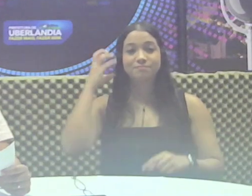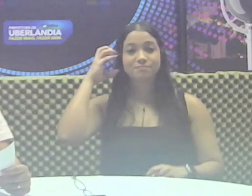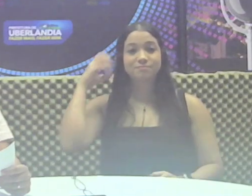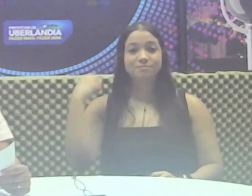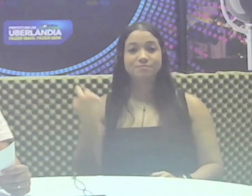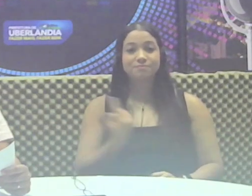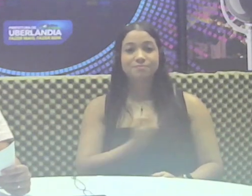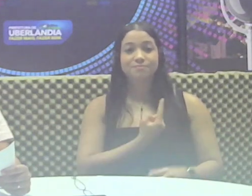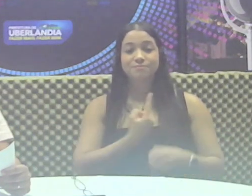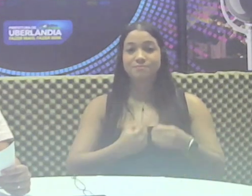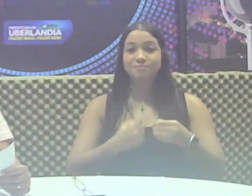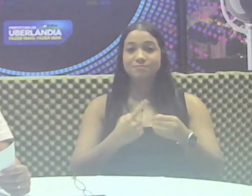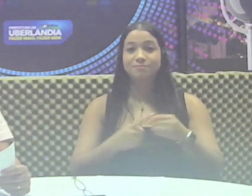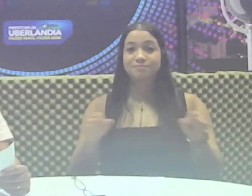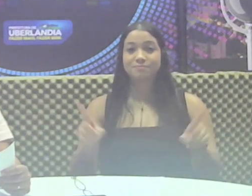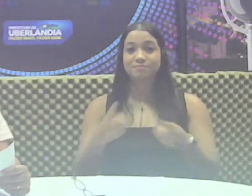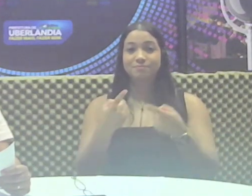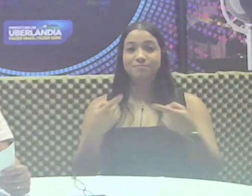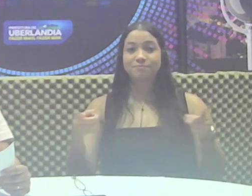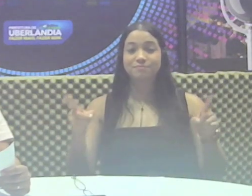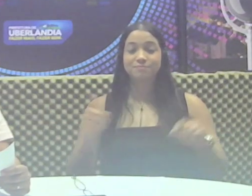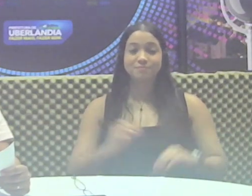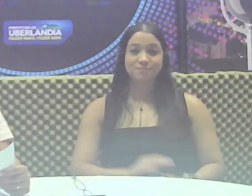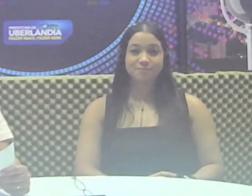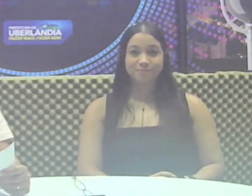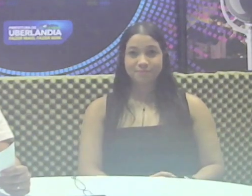Rádio Nossa Cidade.